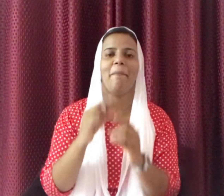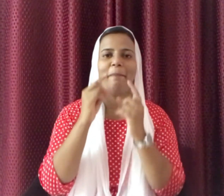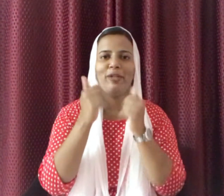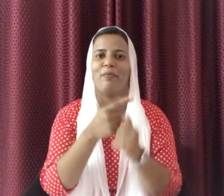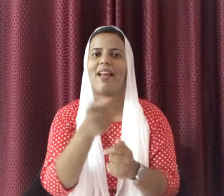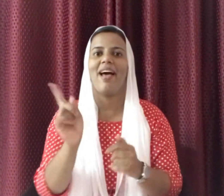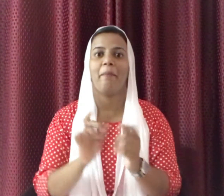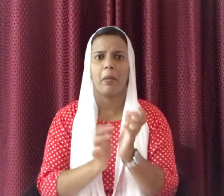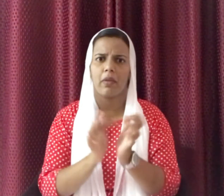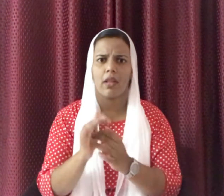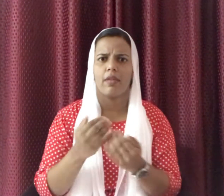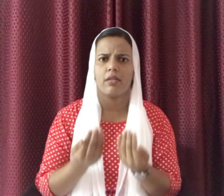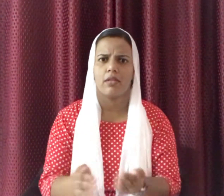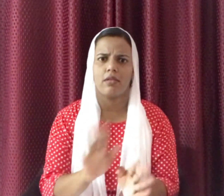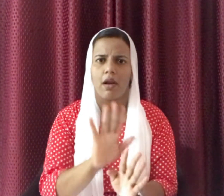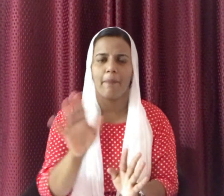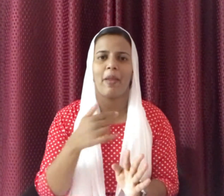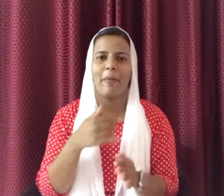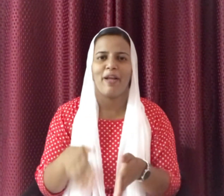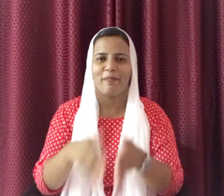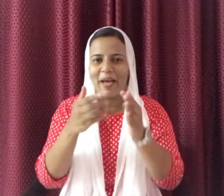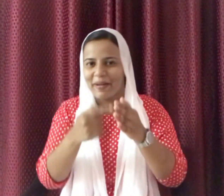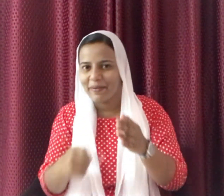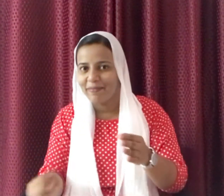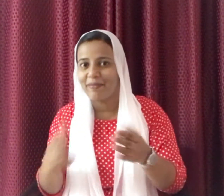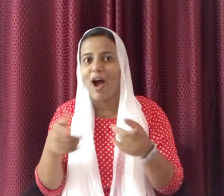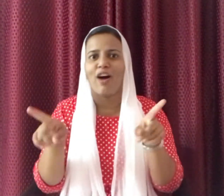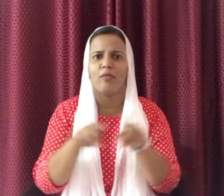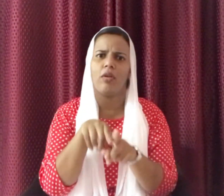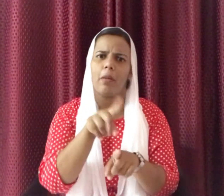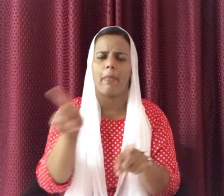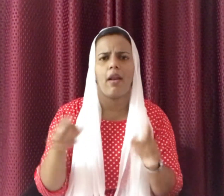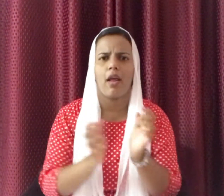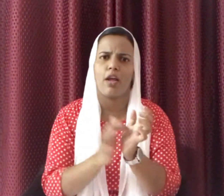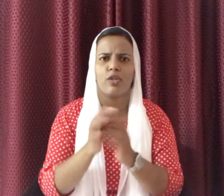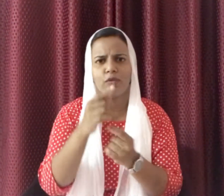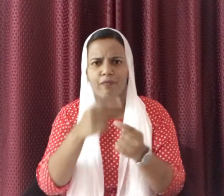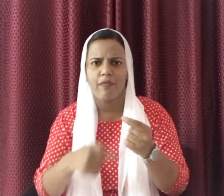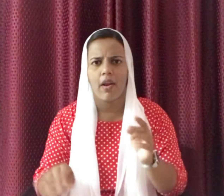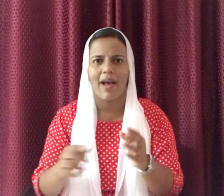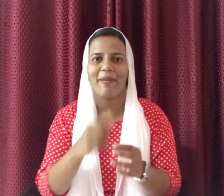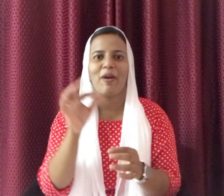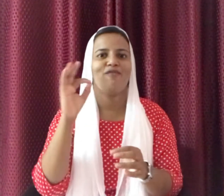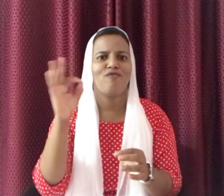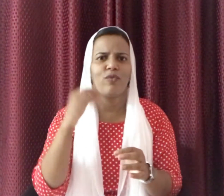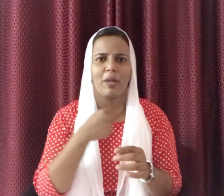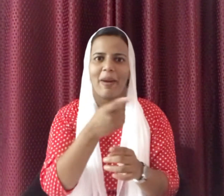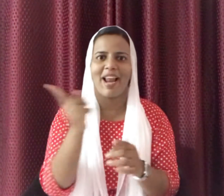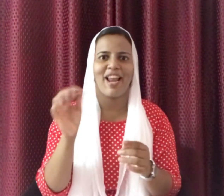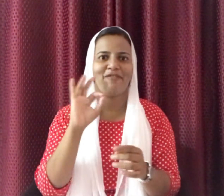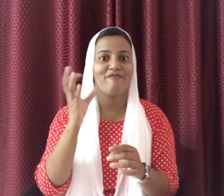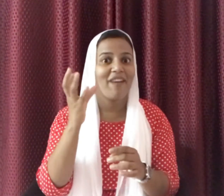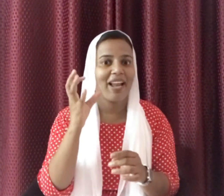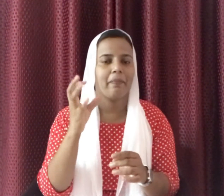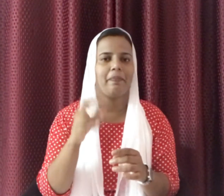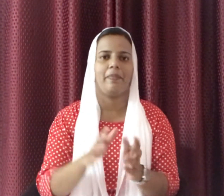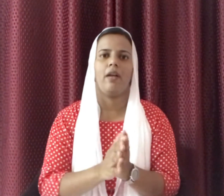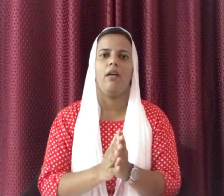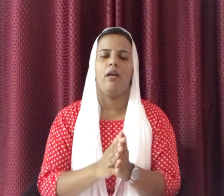അപ്പം നമ്മൾ ദൈവത്തിൽ നിന്ന്, നമ്മുടെ വേര് ദൈവത്തിൽ നിന്നാണോ, നമ്മൾ ദൈവത്തിൻ്റെ സീഡാണോ എന്നറിയുന്നത് എന്തുവാ? നമ്മുടെ ഫലമാണ്.